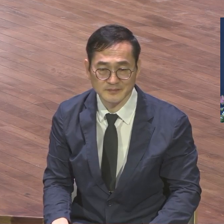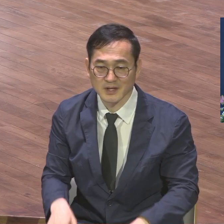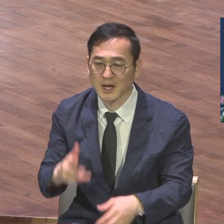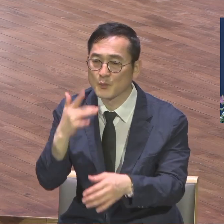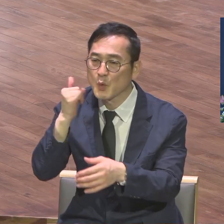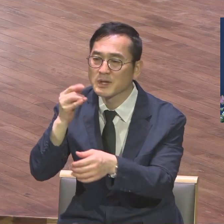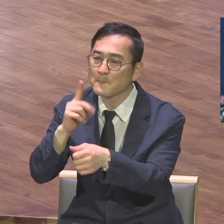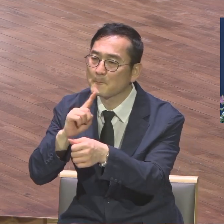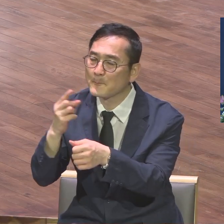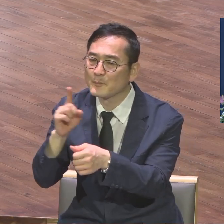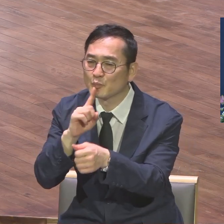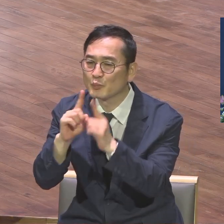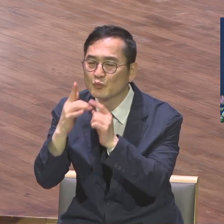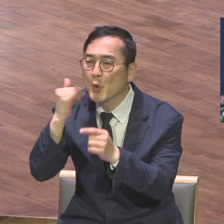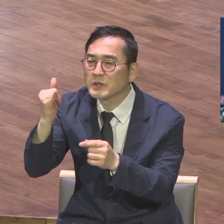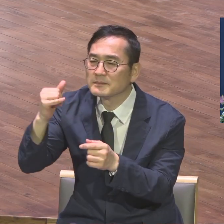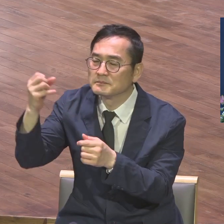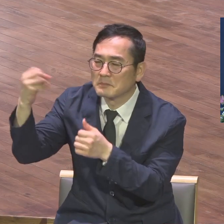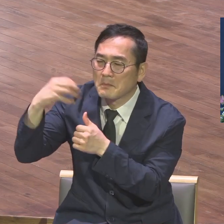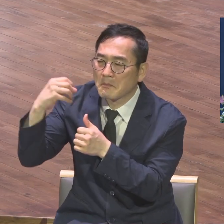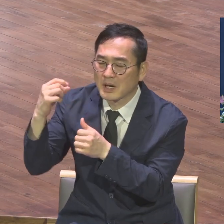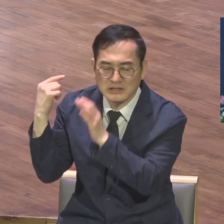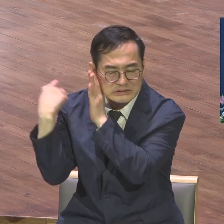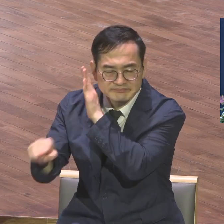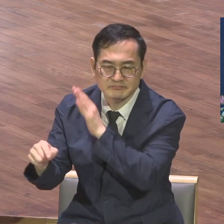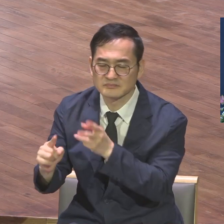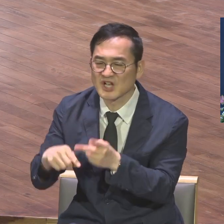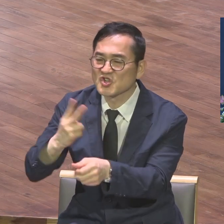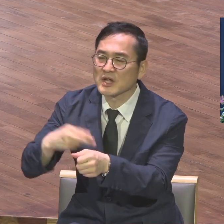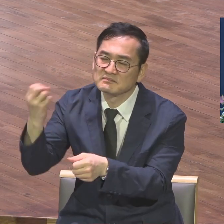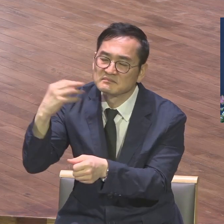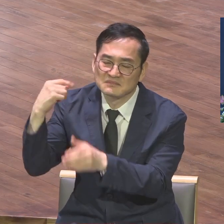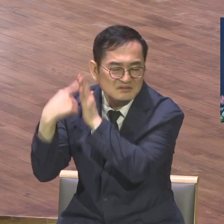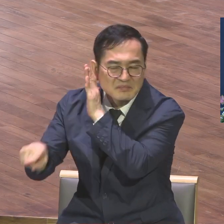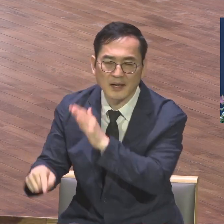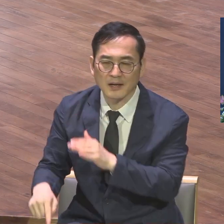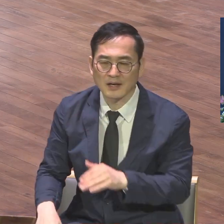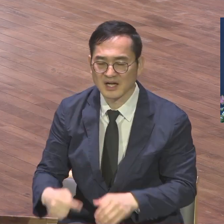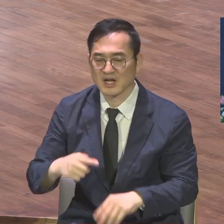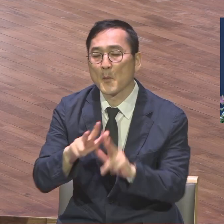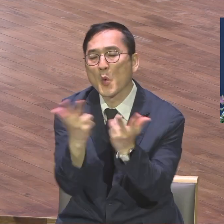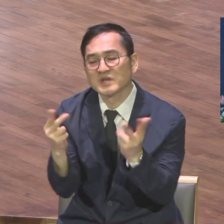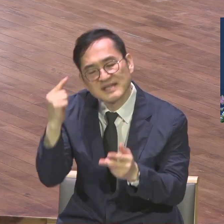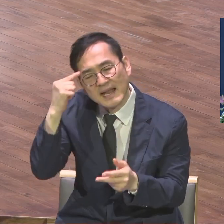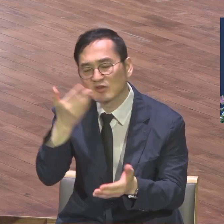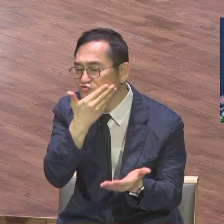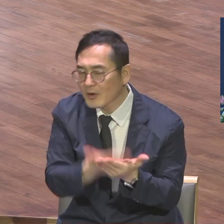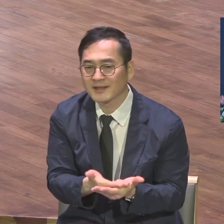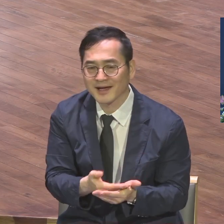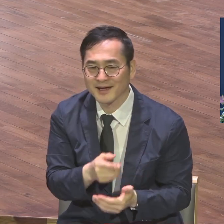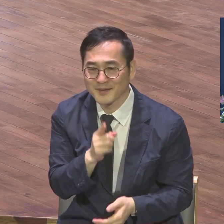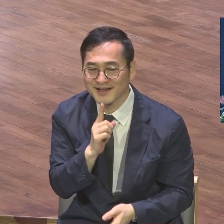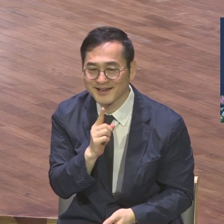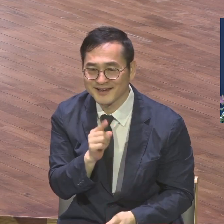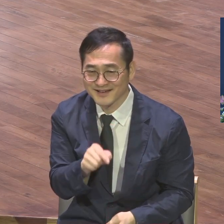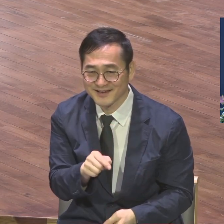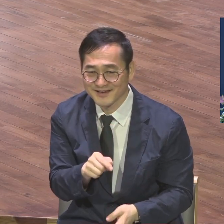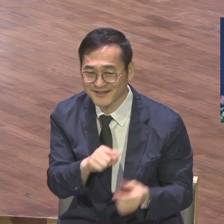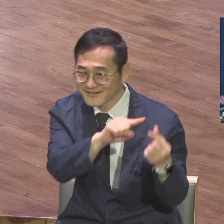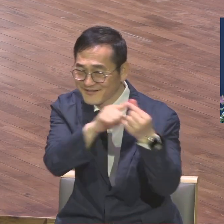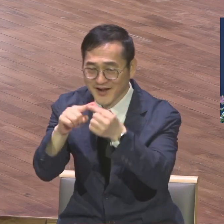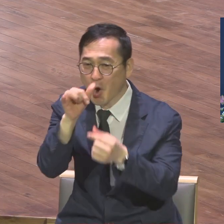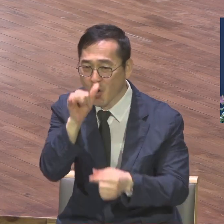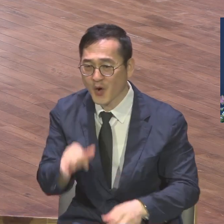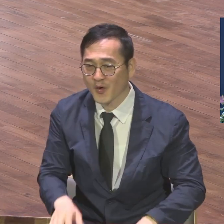마라. 네 생각이 중요하다. 이래서는 그게 무슨 뭐 부모 말 듣지 뭐 불하라 그 말입니까? 그